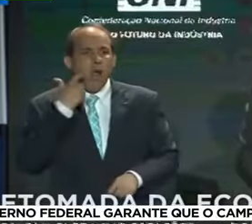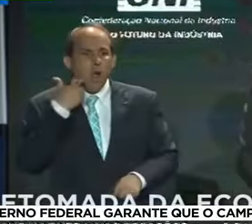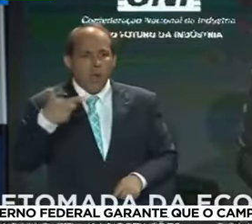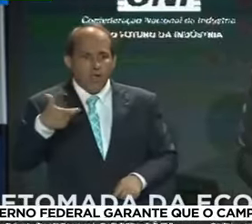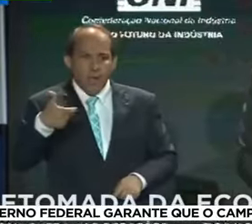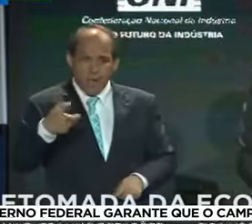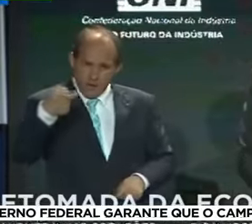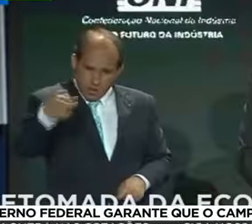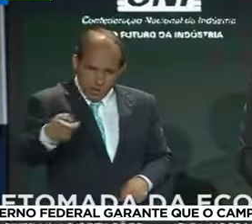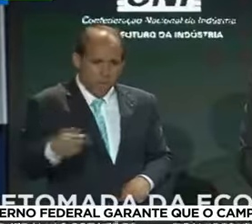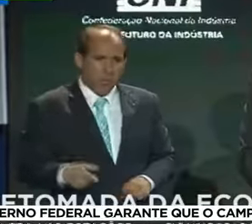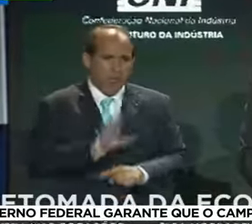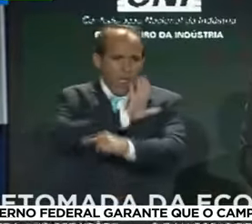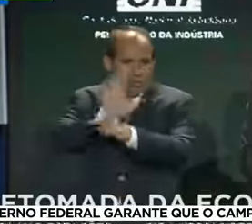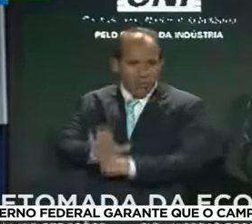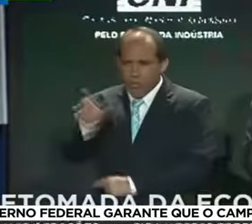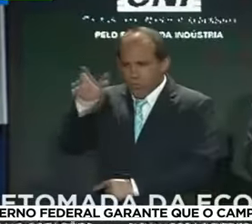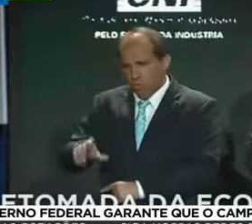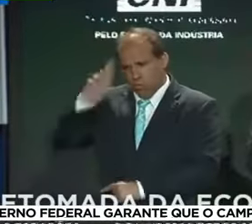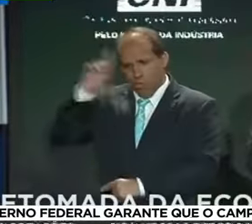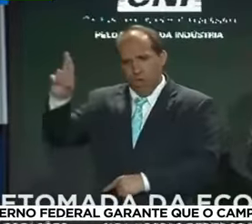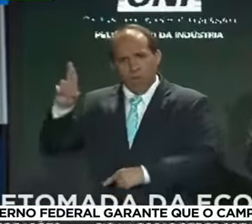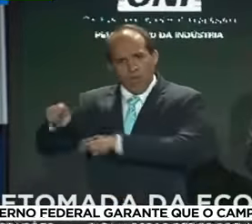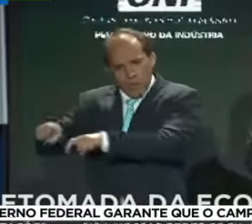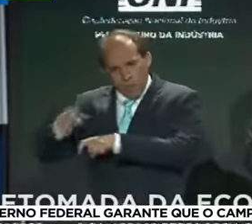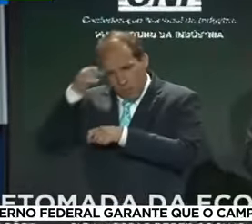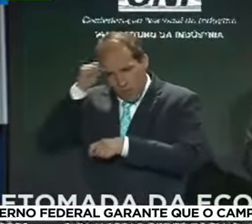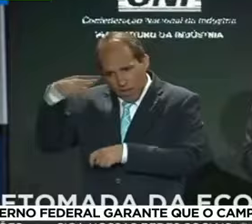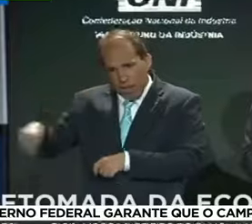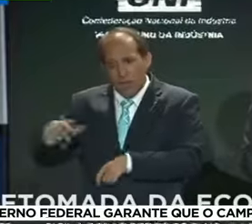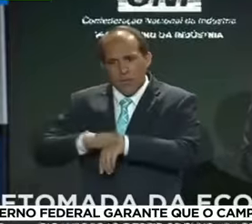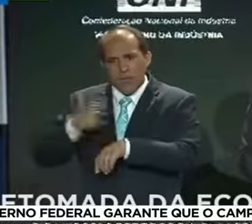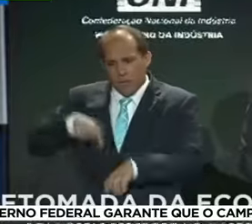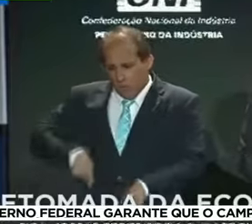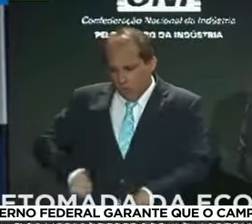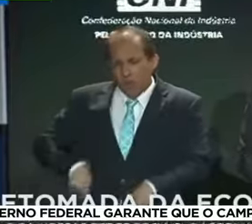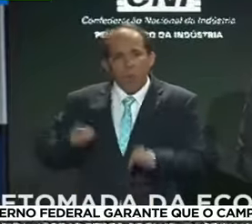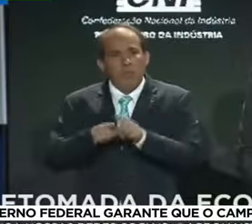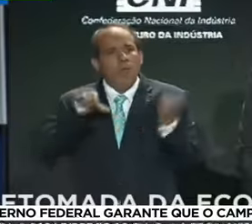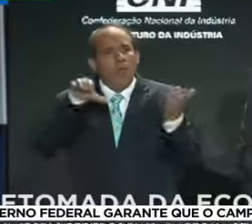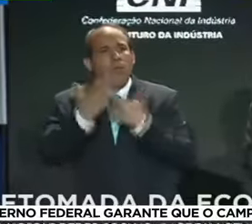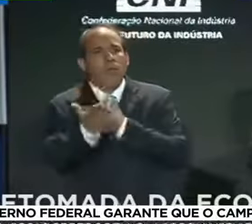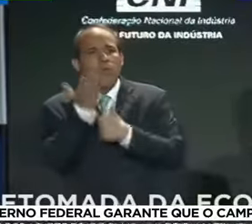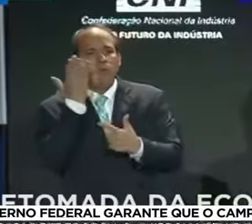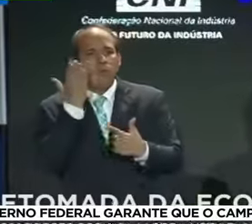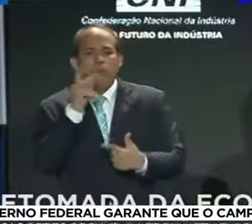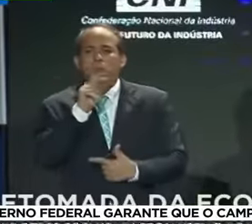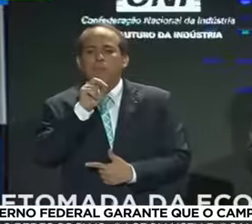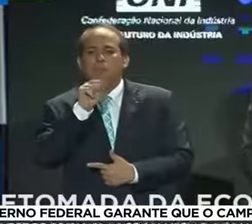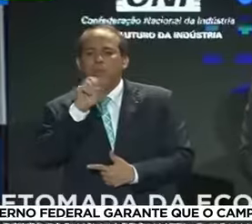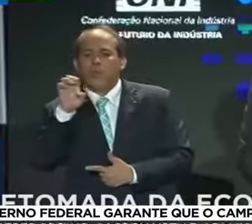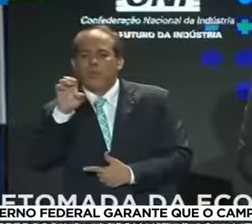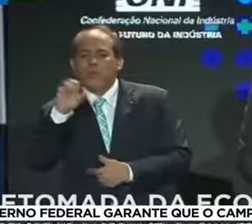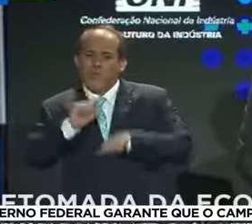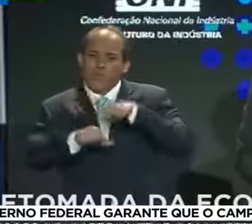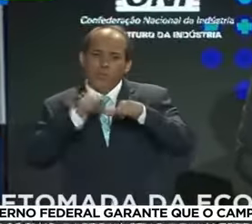Vamos ajudar o homem do campo a se armar. E tiramos, com a ajuda do parlamento, a figura da posse de arma